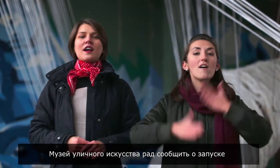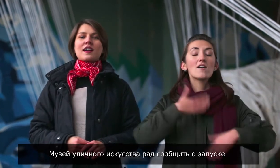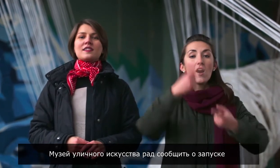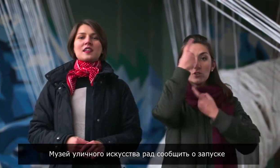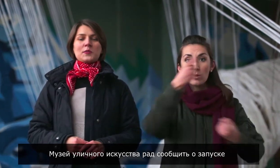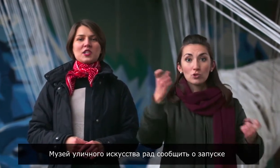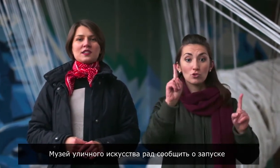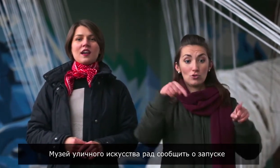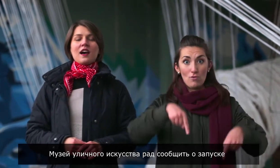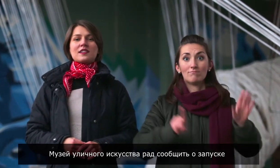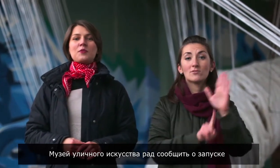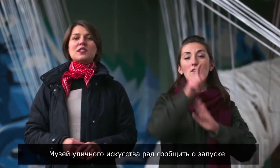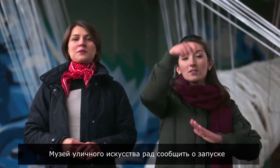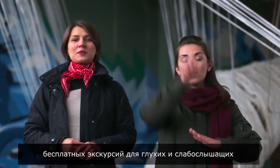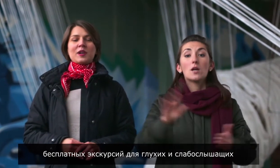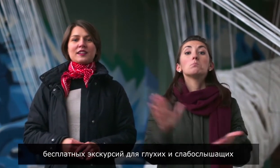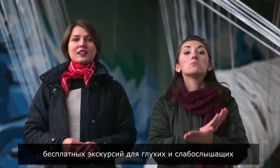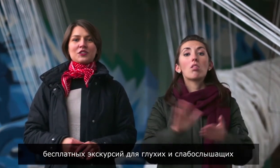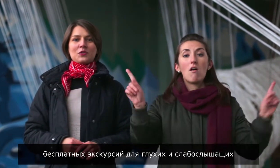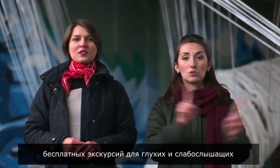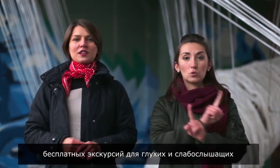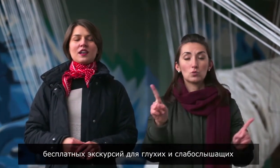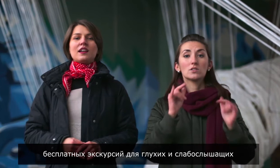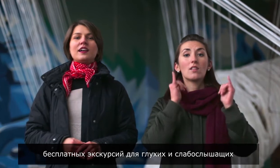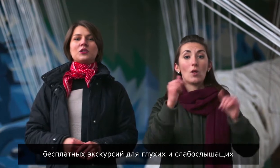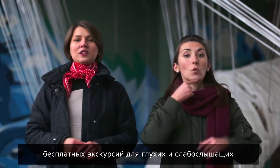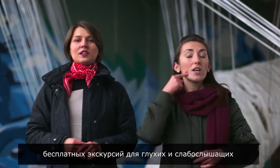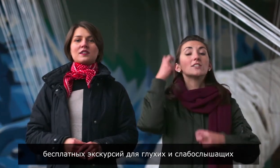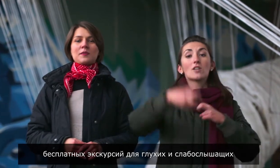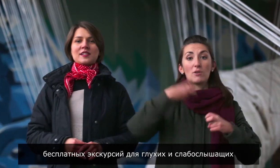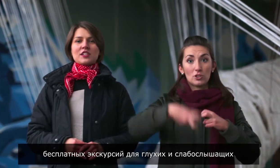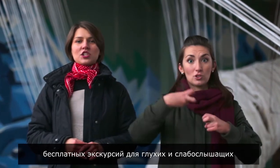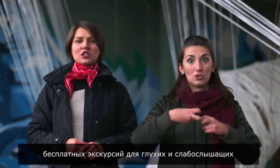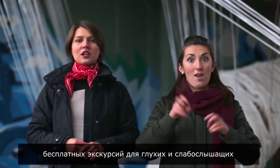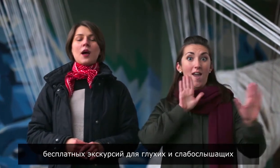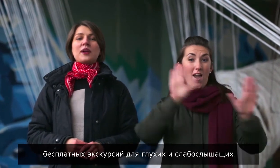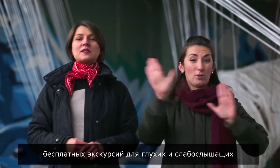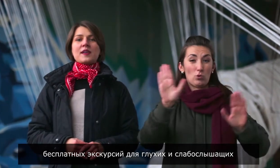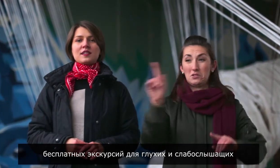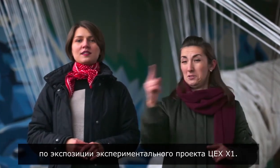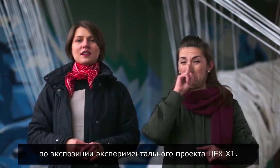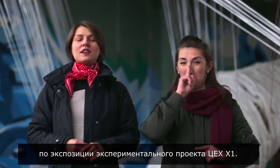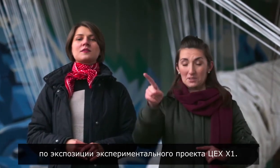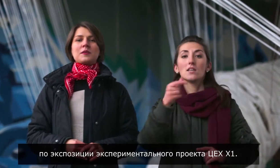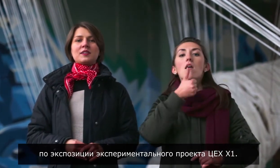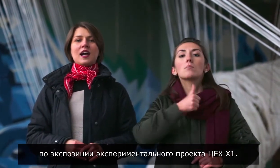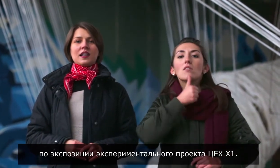искусства рад сообщить о запуске бесплатных экскурсий для глухих и слабослышащих по